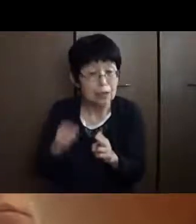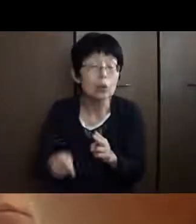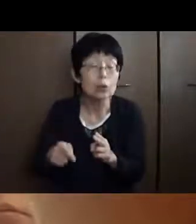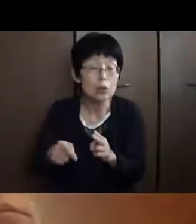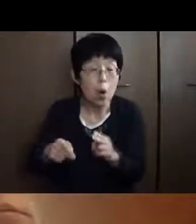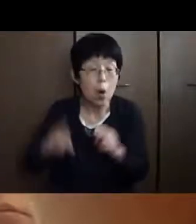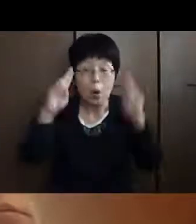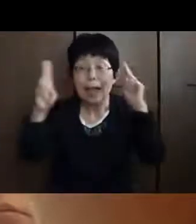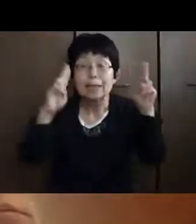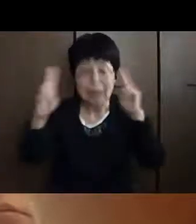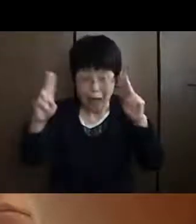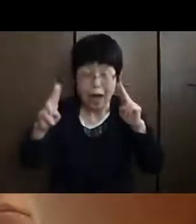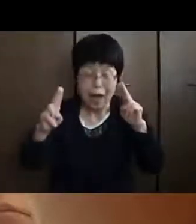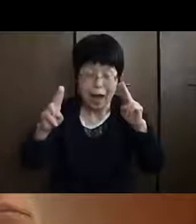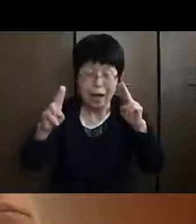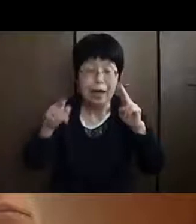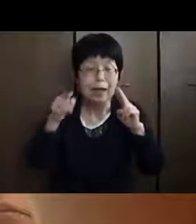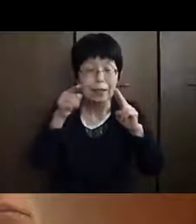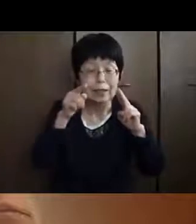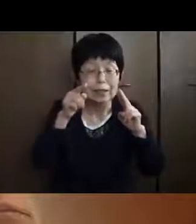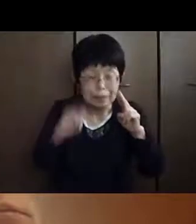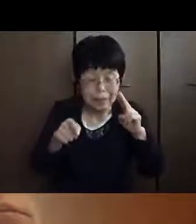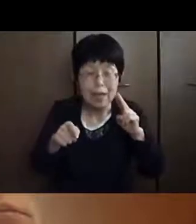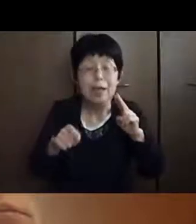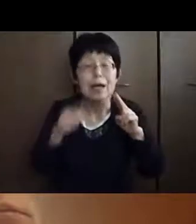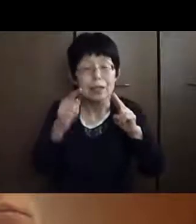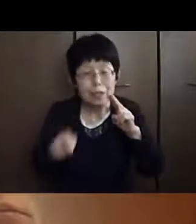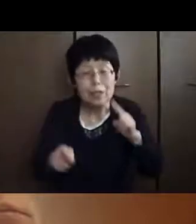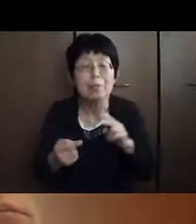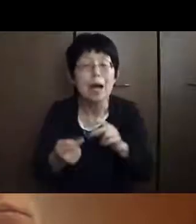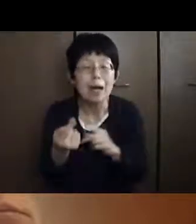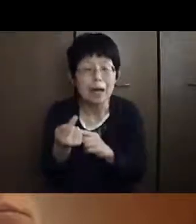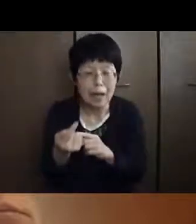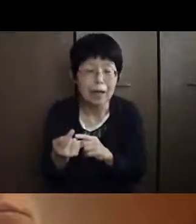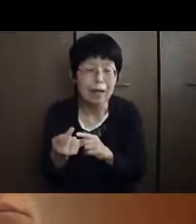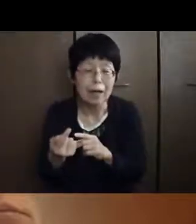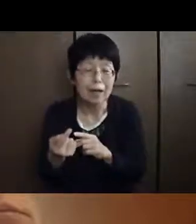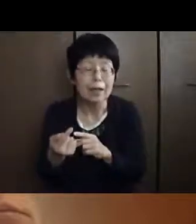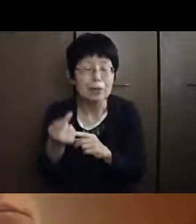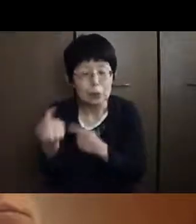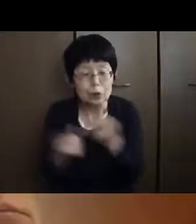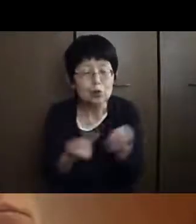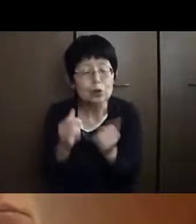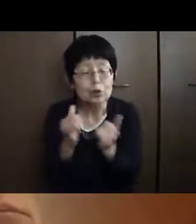今、クライアントさんに向けて一緒に、アテンダントとクライアントが一緒